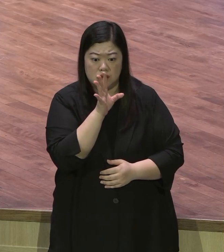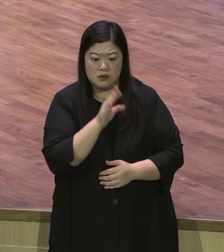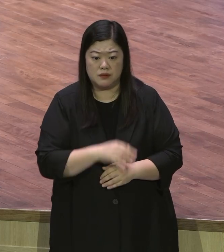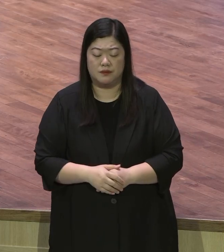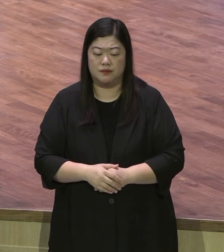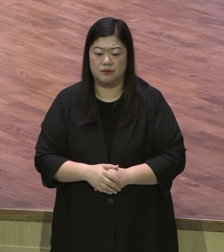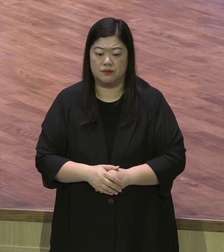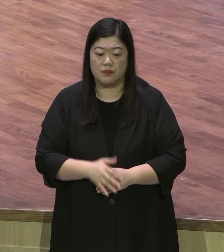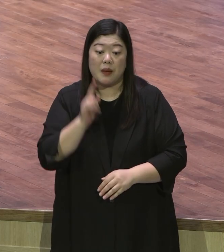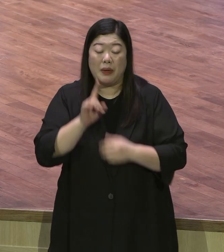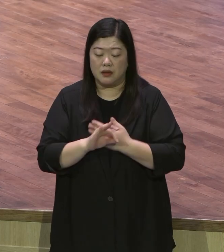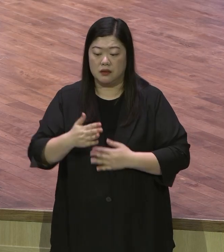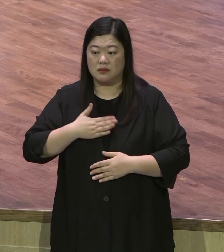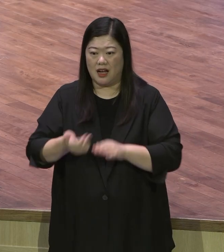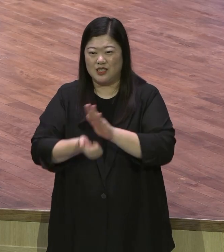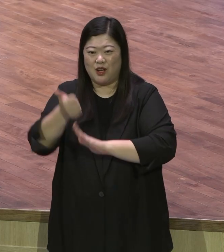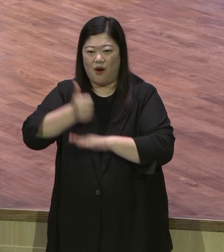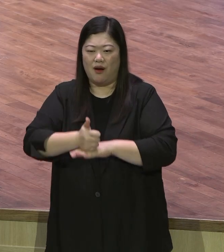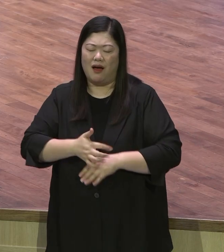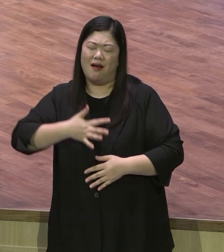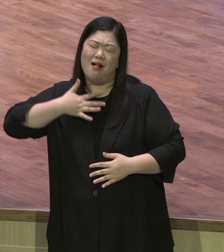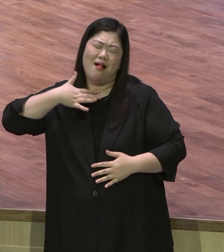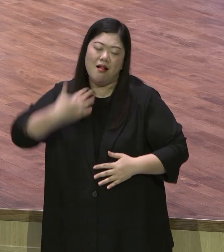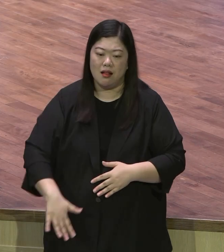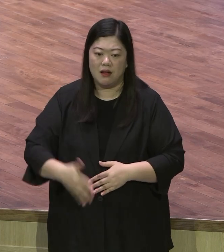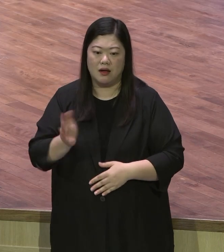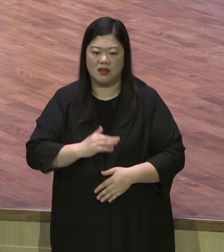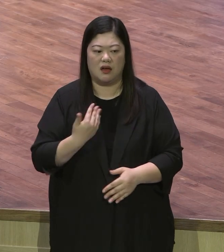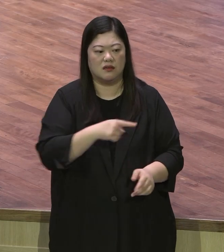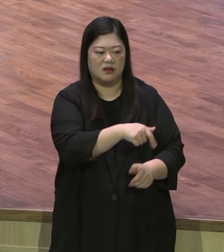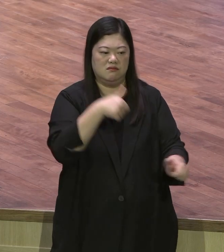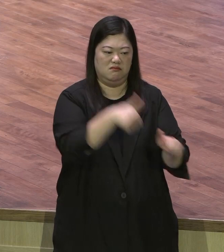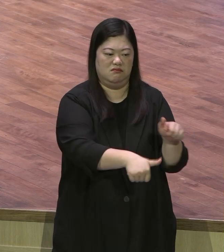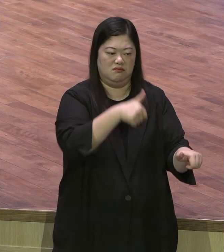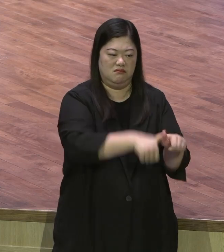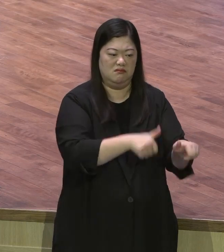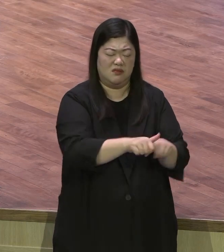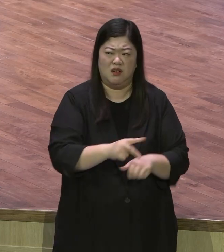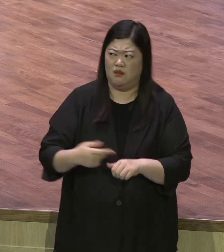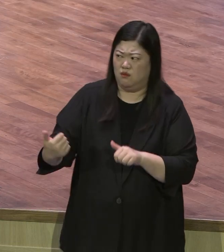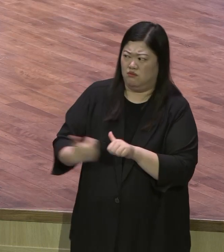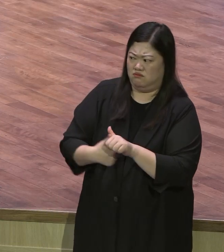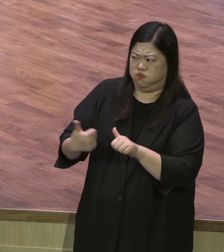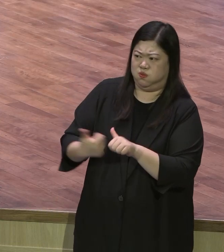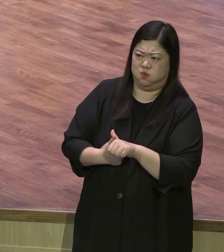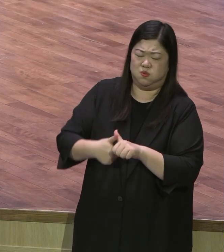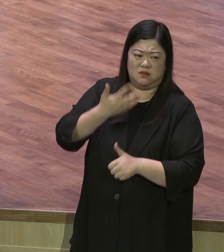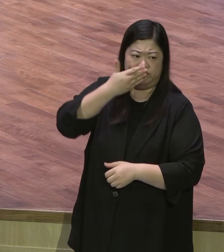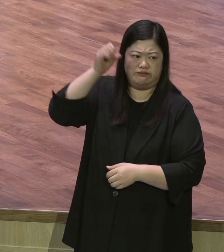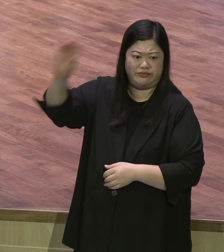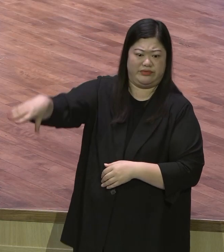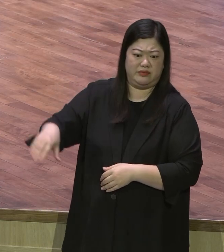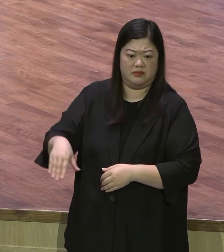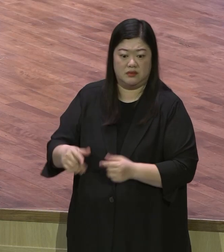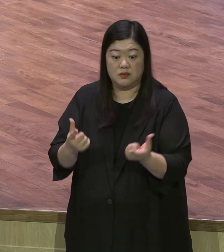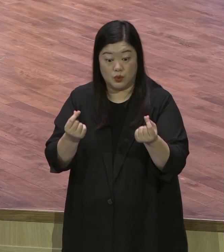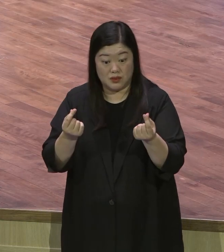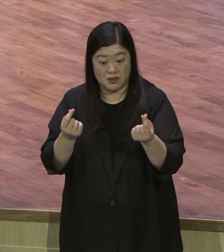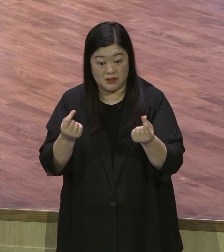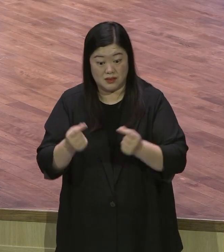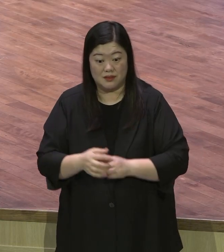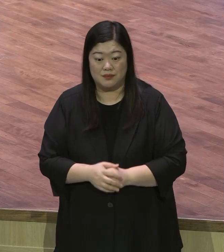그 잔소리지. 아무 설득력이 없지. 여러분이 실제적인 이 산업을 통해서